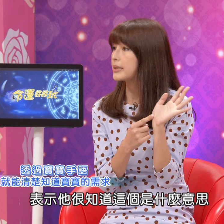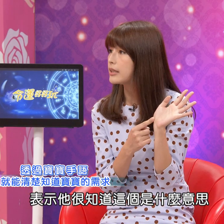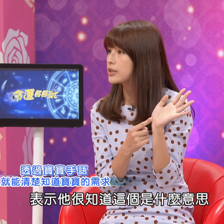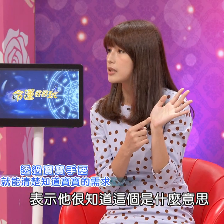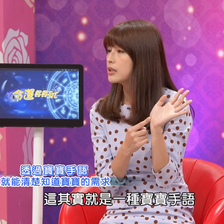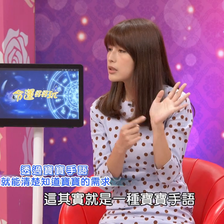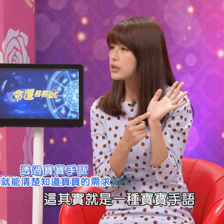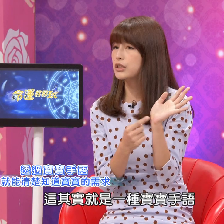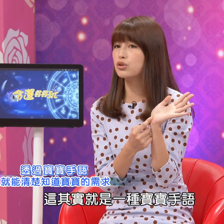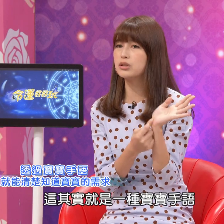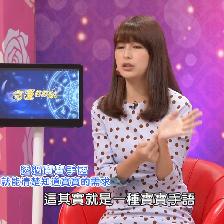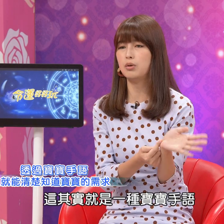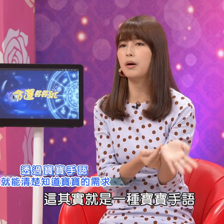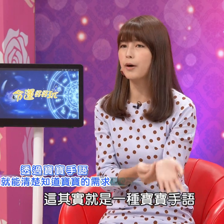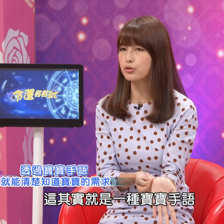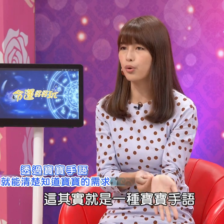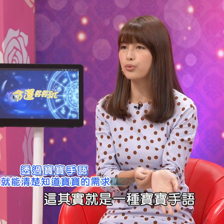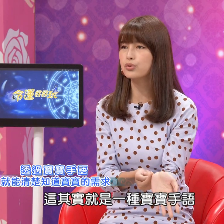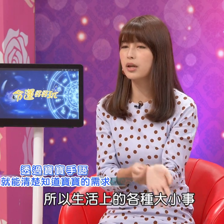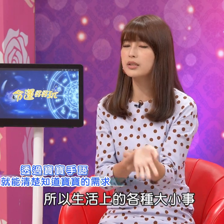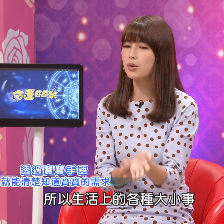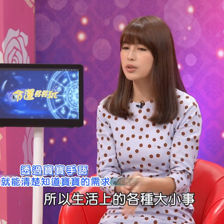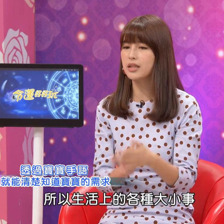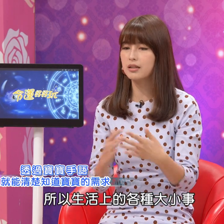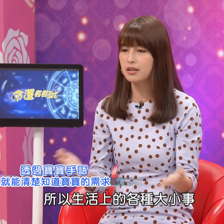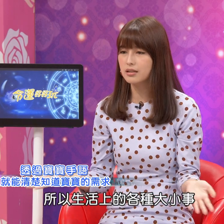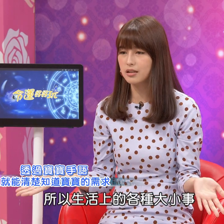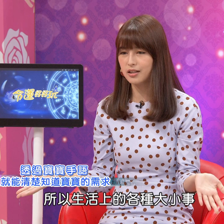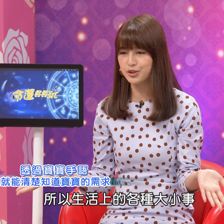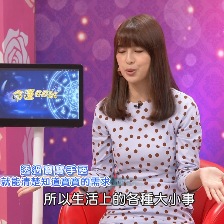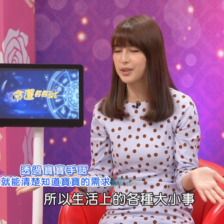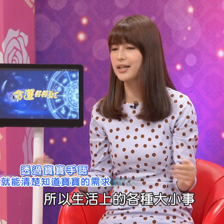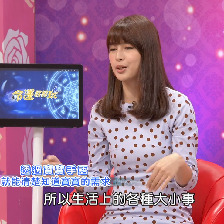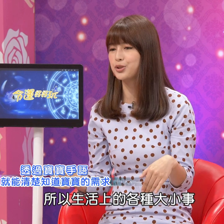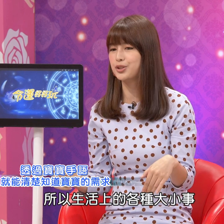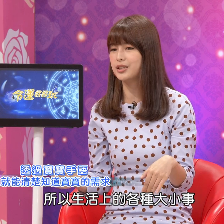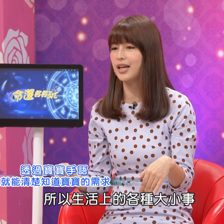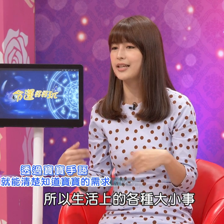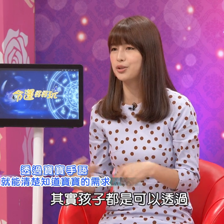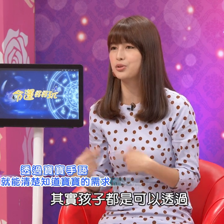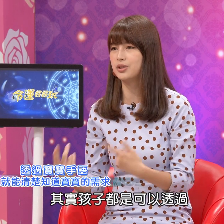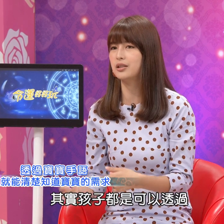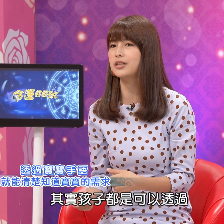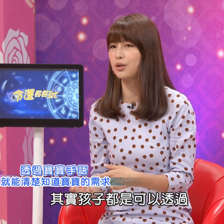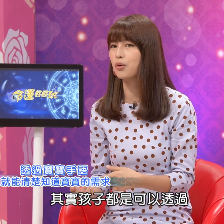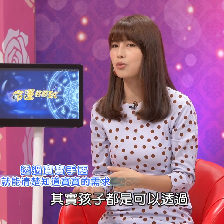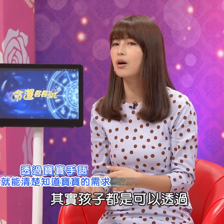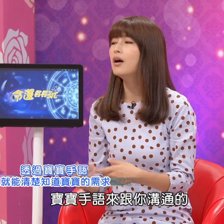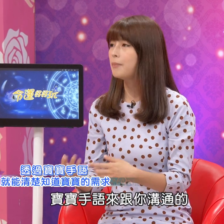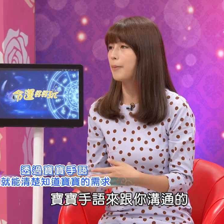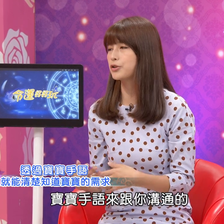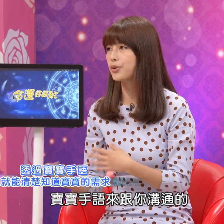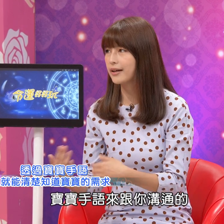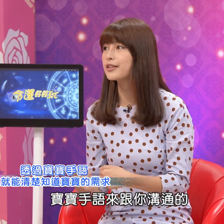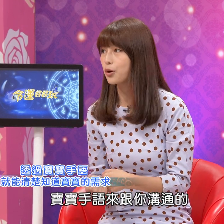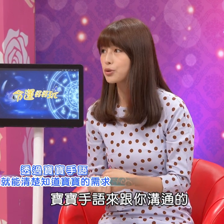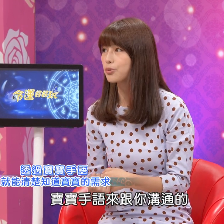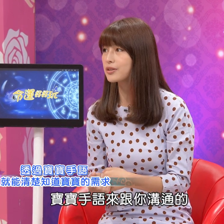意思這其實就是一種寶寶手語所以生活上的各種大小事其實孩子都是可以透過寶寶手語來跟你溝通的